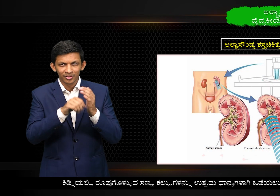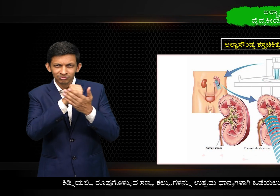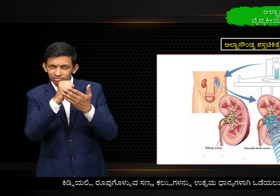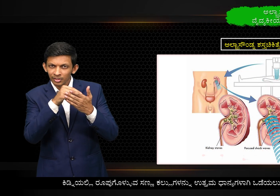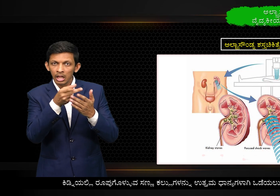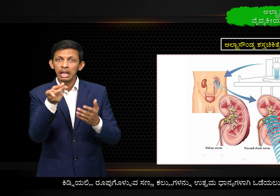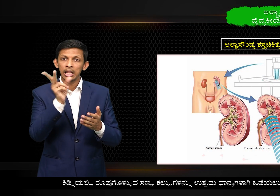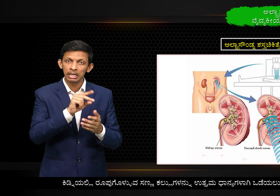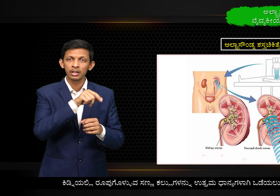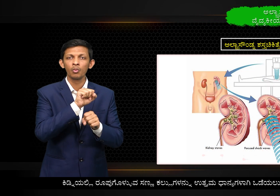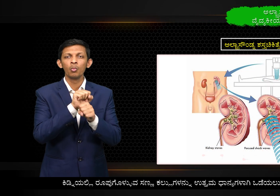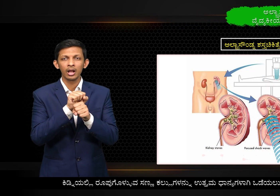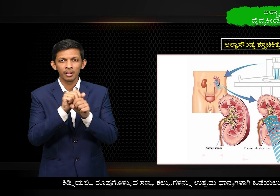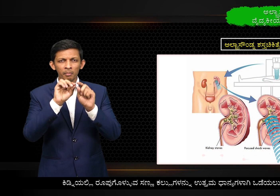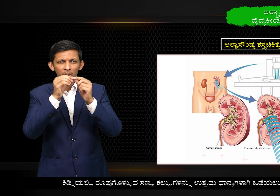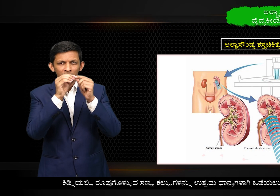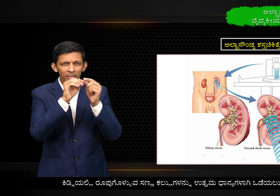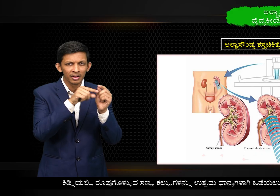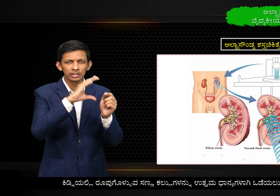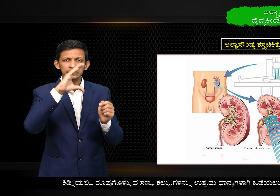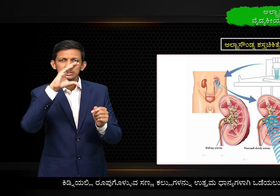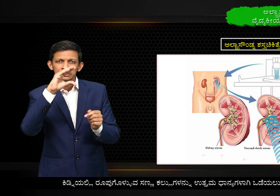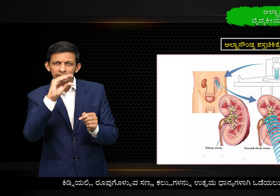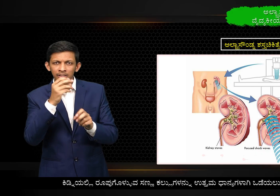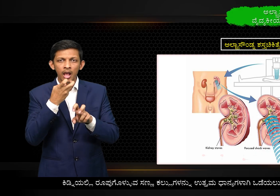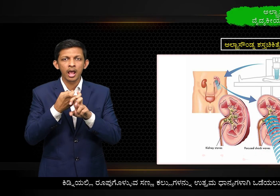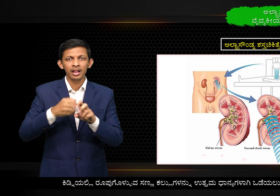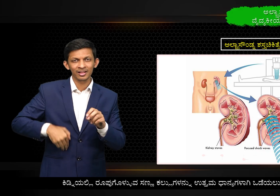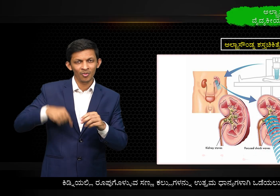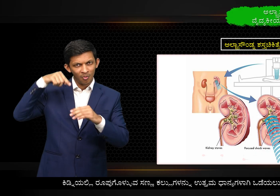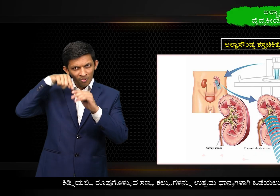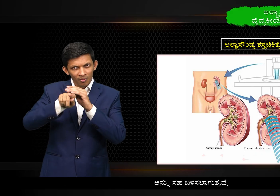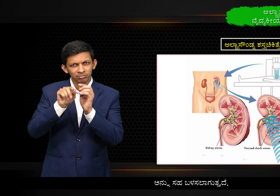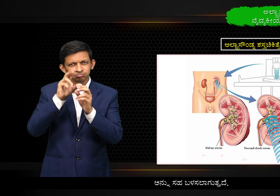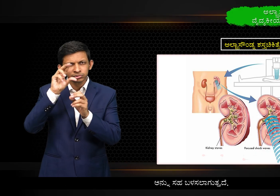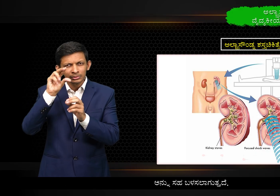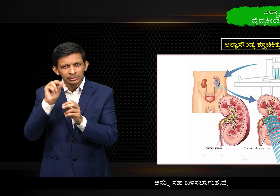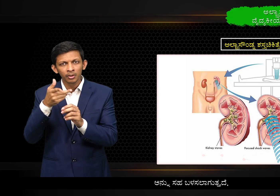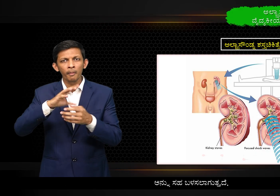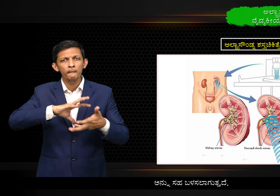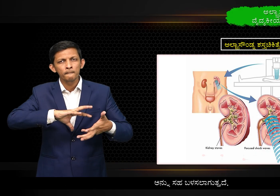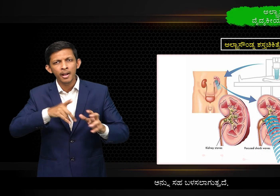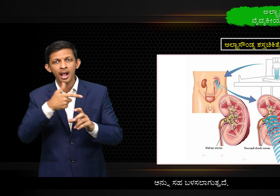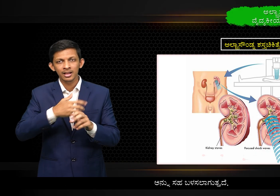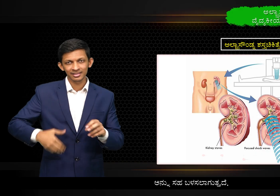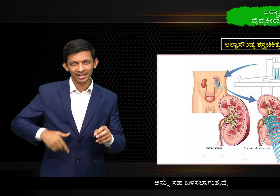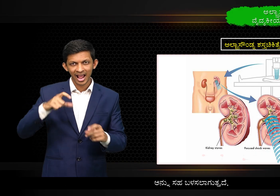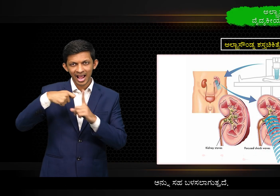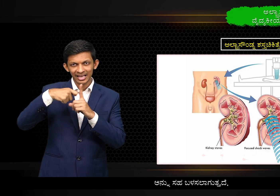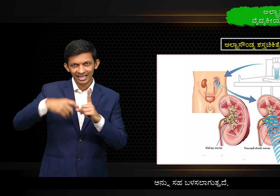ಕಿಡ್ನಿಯಲ್ಲಿ ರೂಪುಗೊಳ್ಳುವ ಸಣ್ಣ ಕಲ್ಲುಗಳನ್ನು ಉತ್ತಮ ಧಾನ್ಯಗಳಾಗಿ ಒಡೆಯಲು ಅಲ್ಟ್ರಾಸೌಂಡ್ ಅನ್ನು ಸಹ ಬಳಸಲಾಗುತ್ತದೆ.